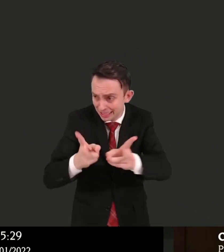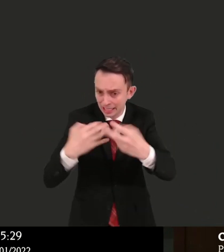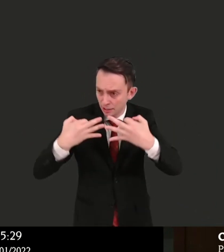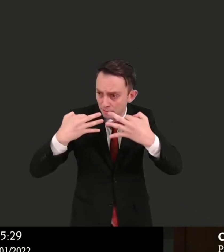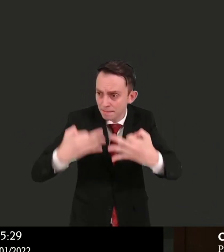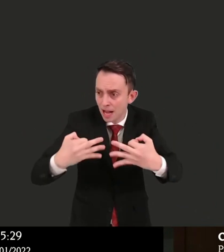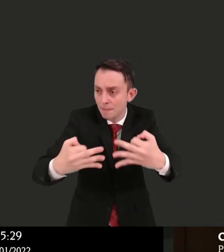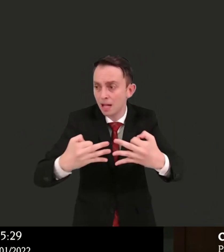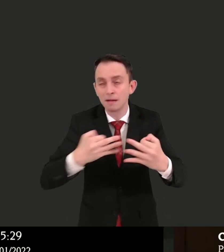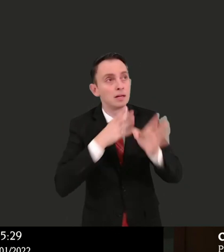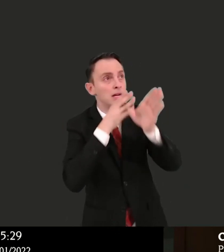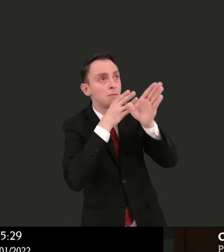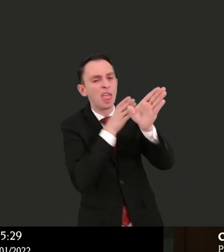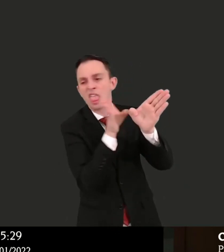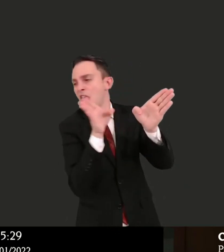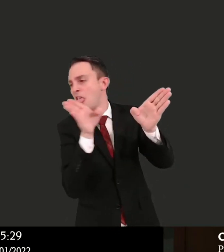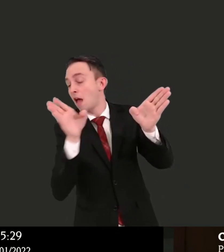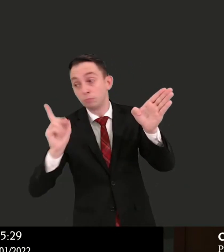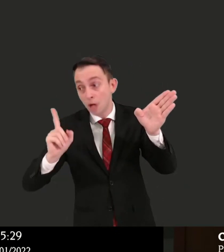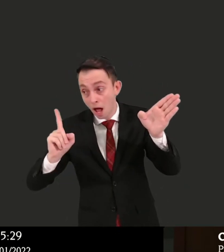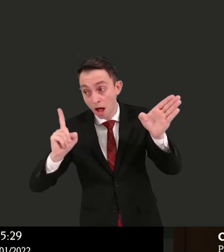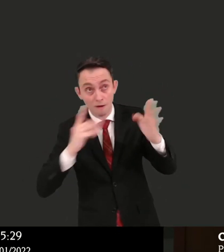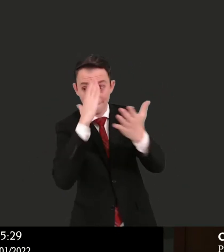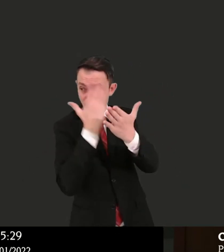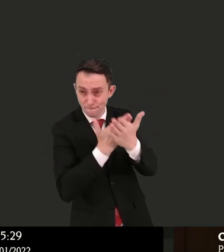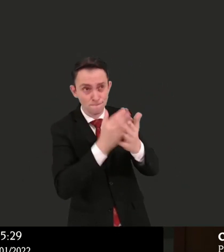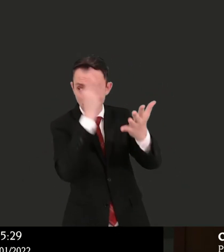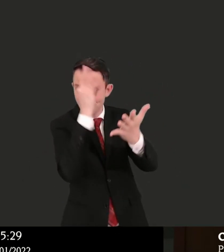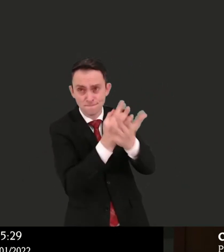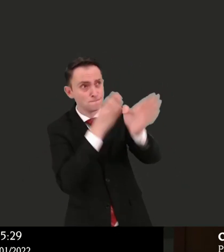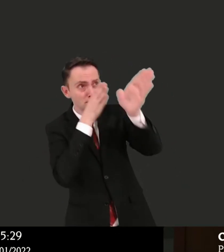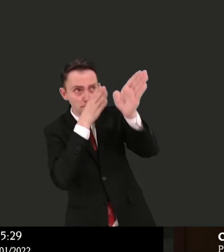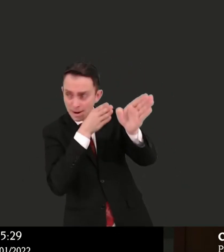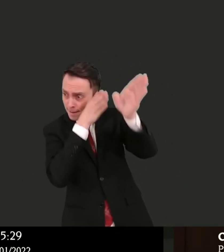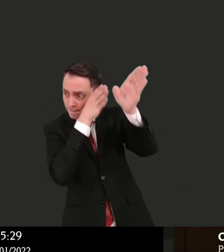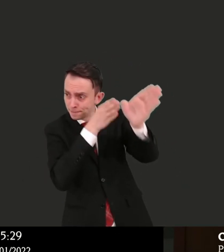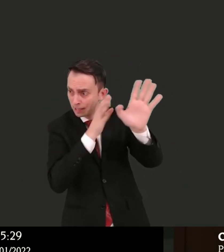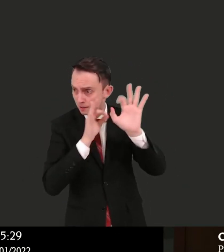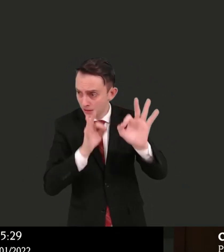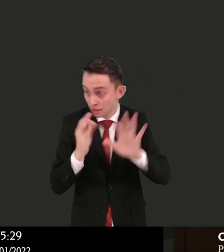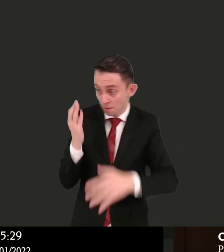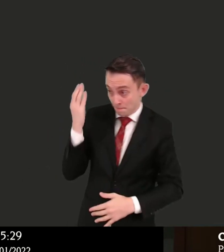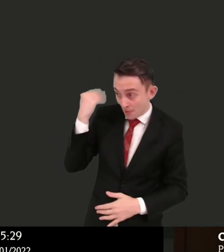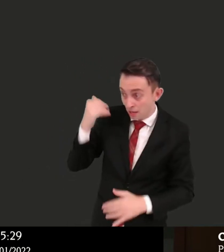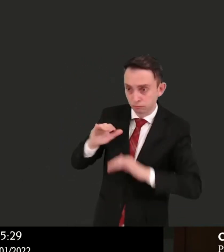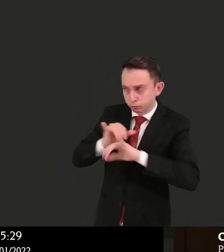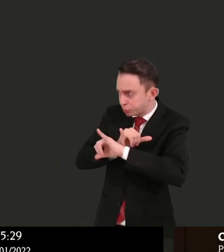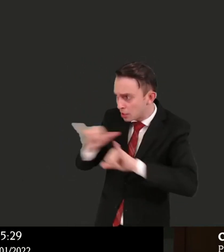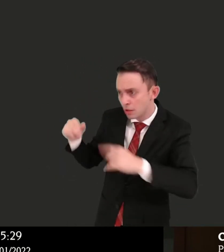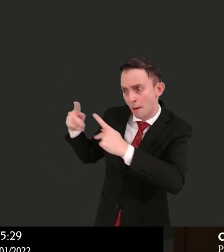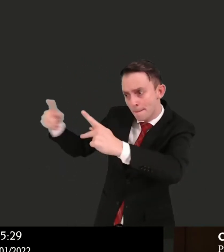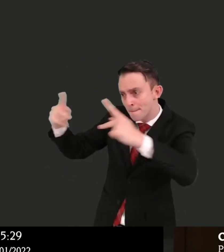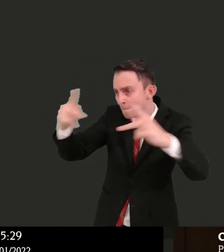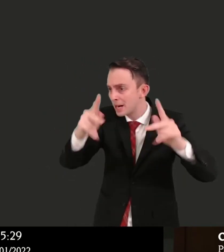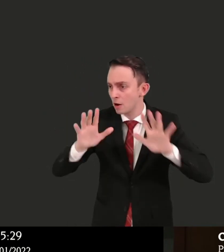moverdes da esperança do evangelho que tendes ouvido, o qual foi pregado a toda criatura que há debaixo do céu,